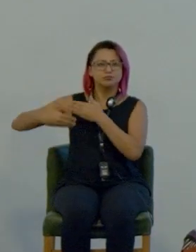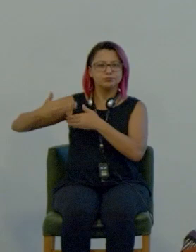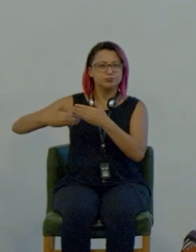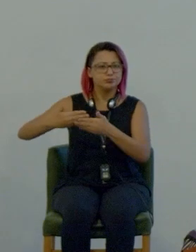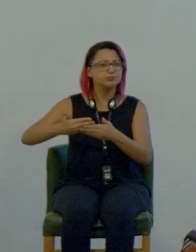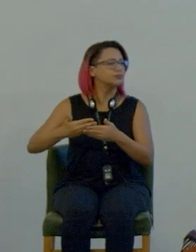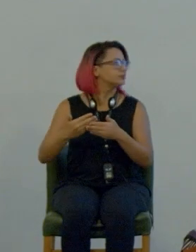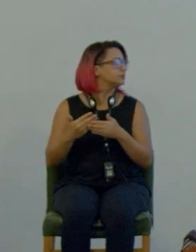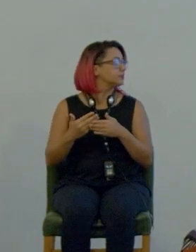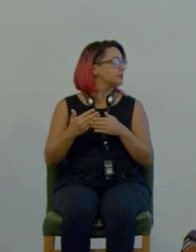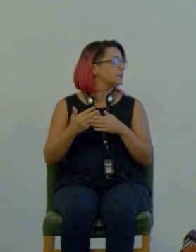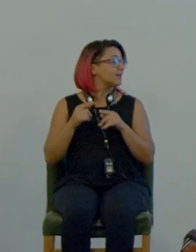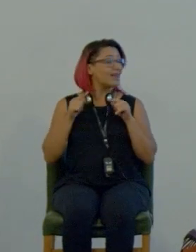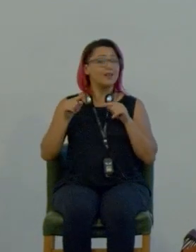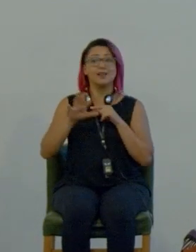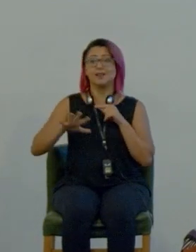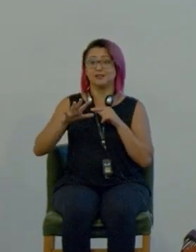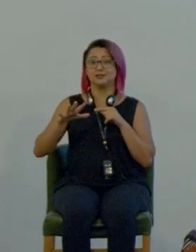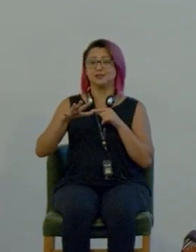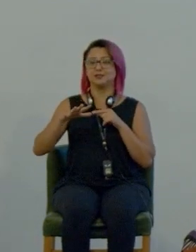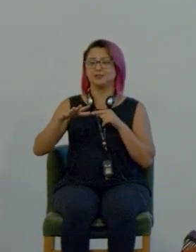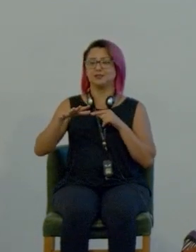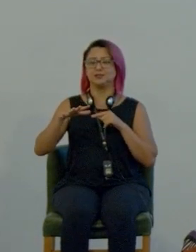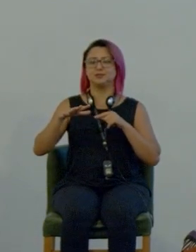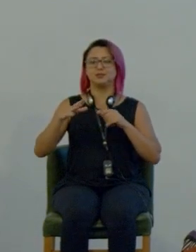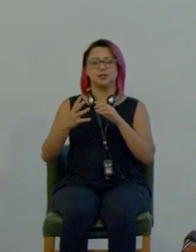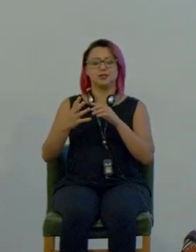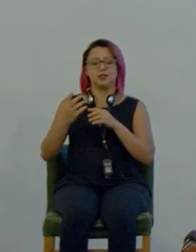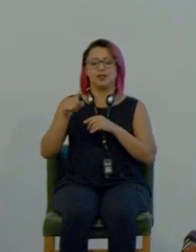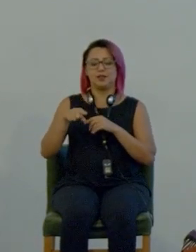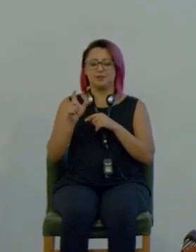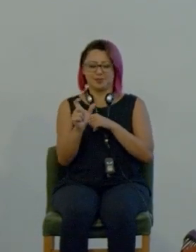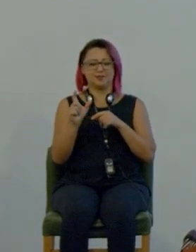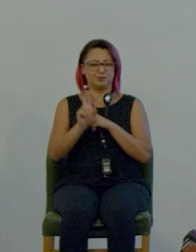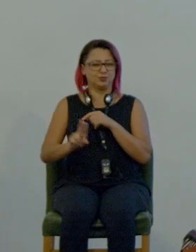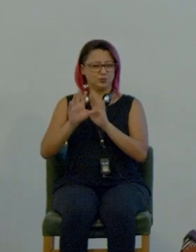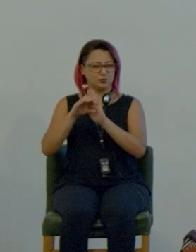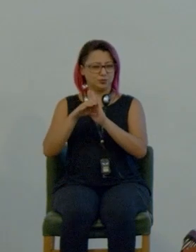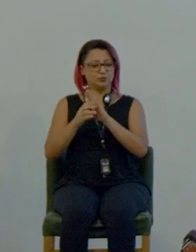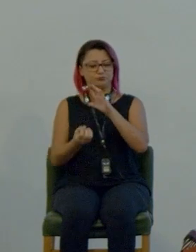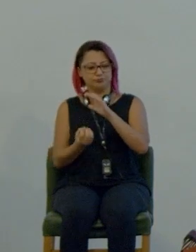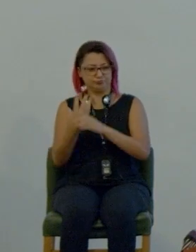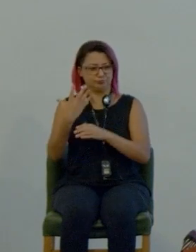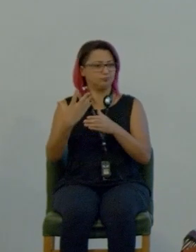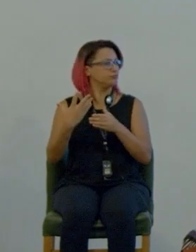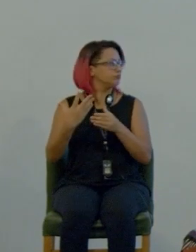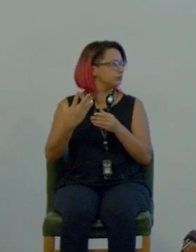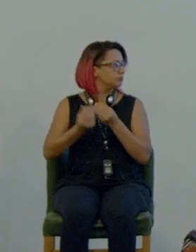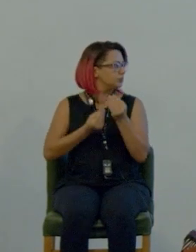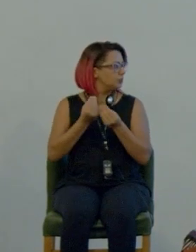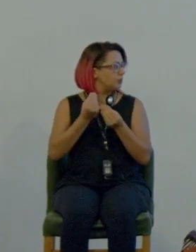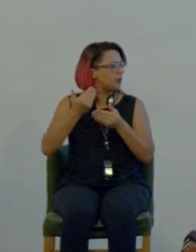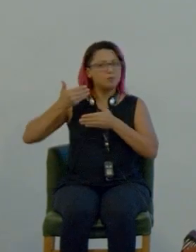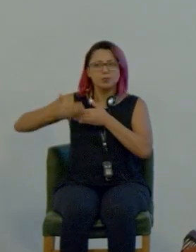assim. O neolítico é uma categoria que foi criada na arqueologia e que saiu de dentro do âmbito acadêmico, né? A ideia